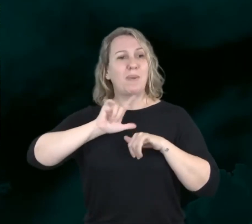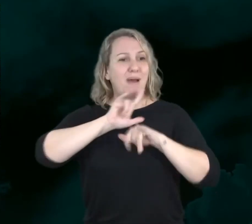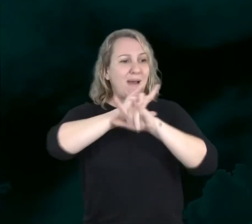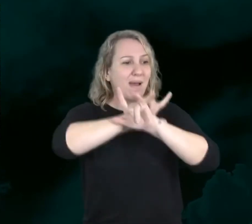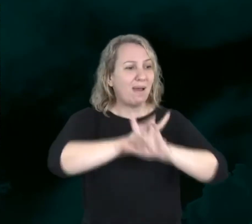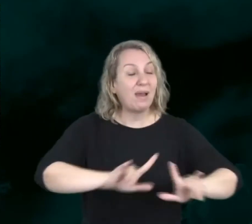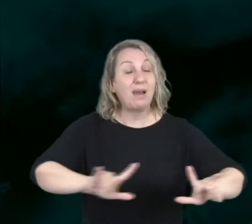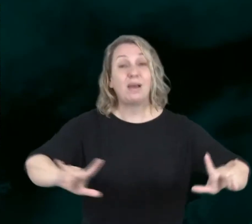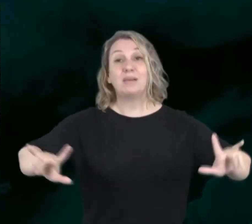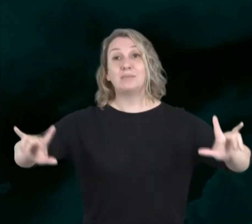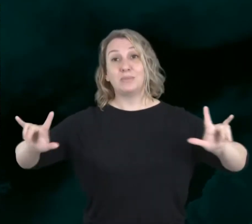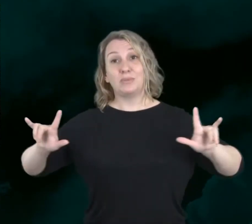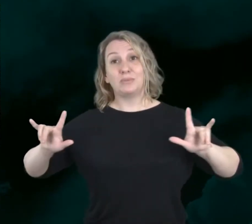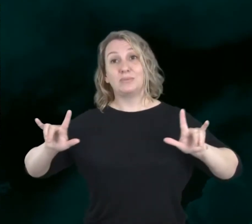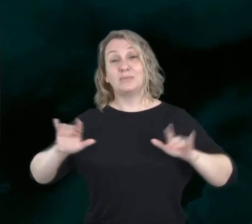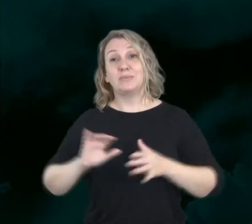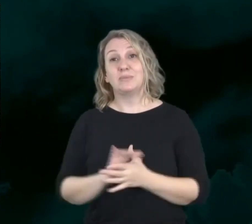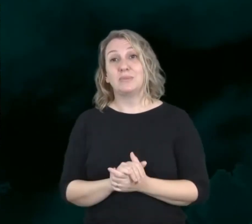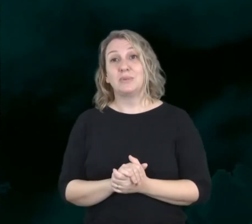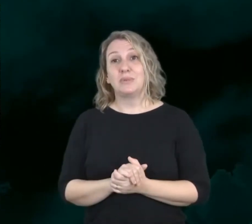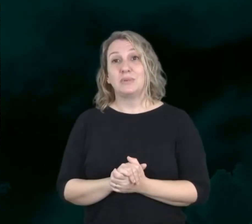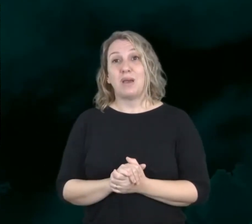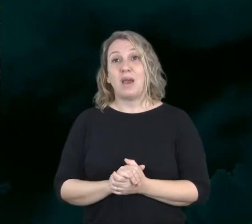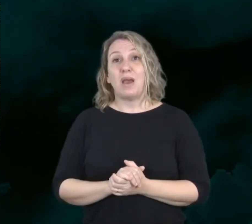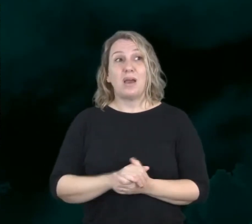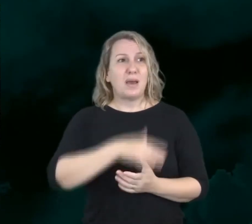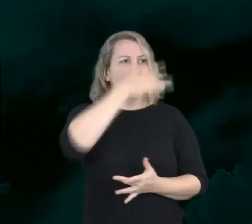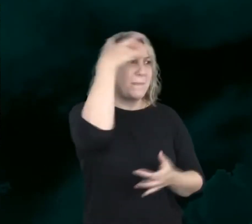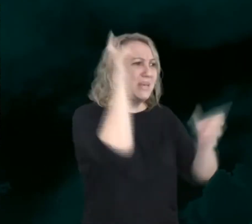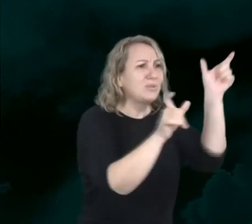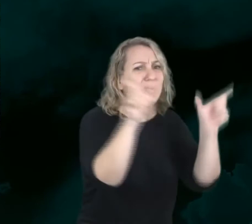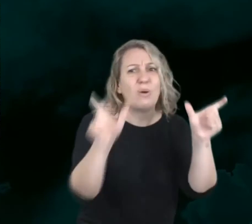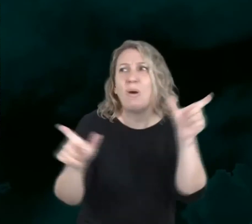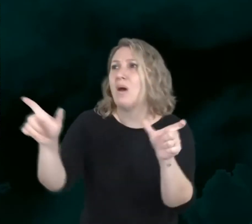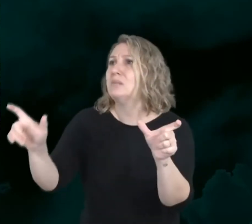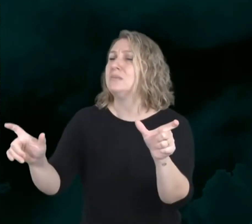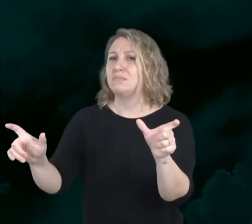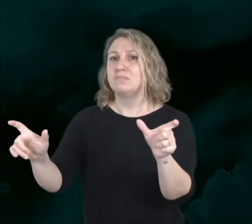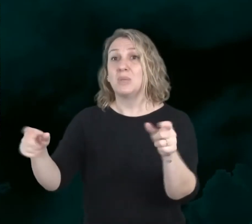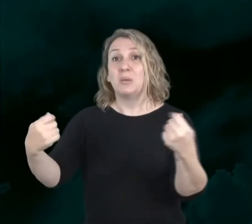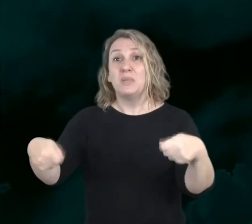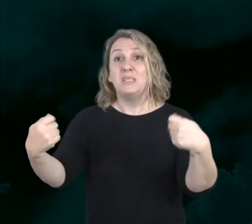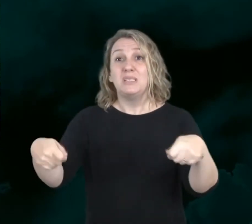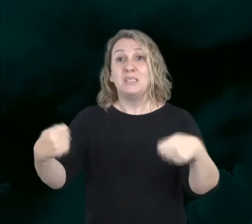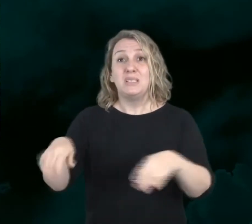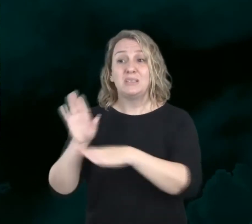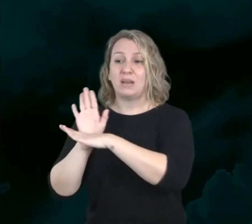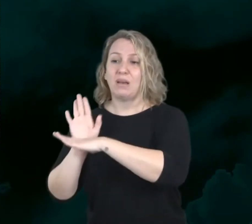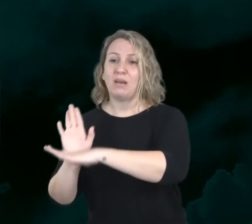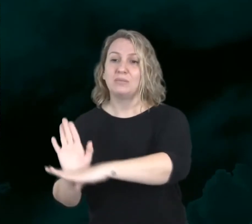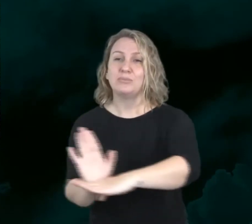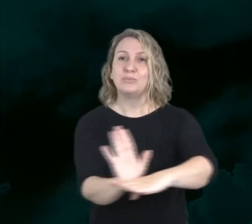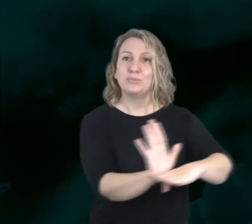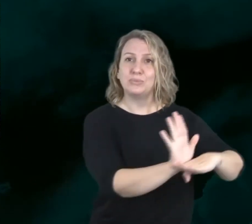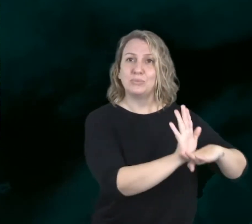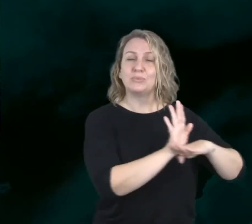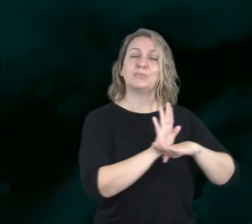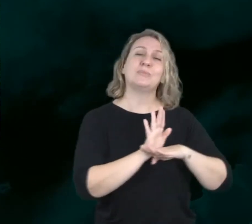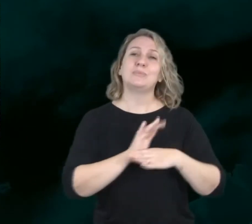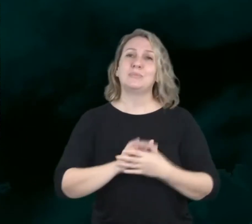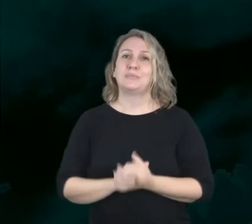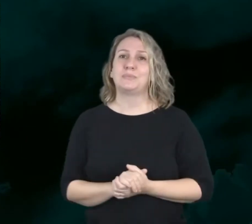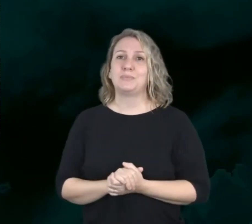os irmãos, amamos, né, as pessoas que Deus criou com sua imagem, a sua imagem e semelhança. Mas